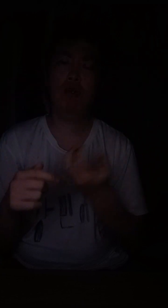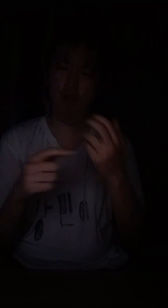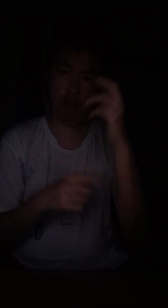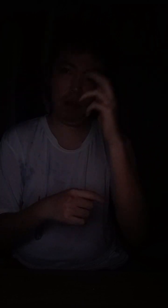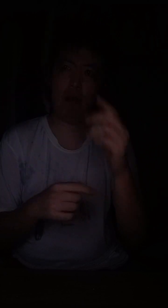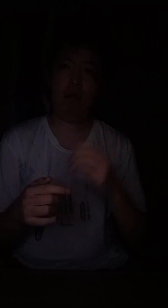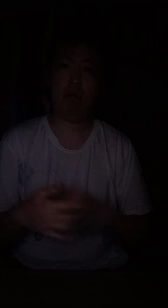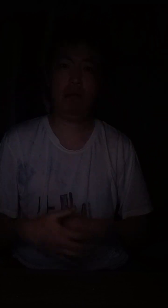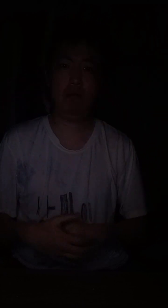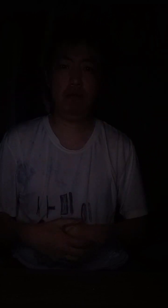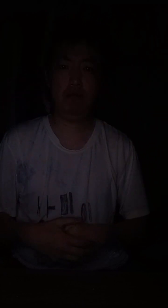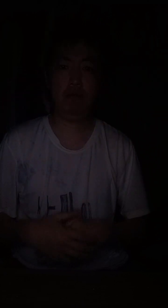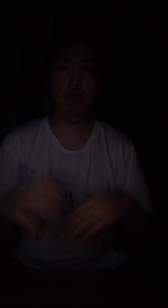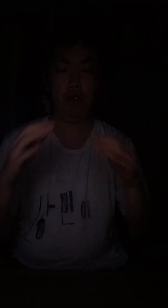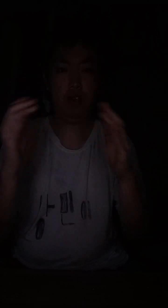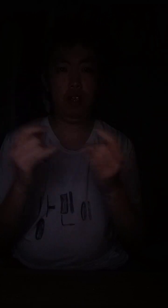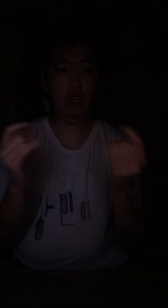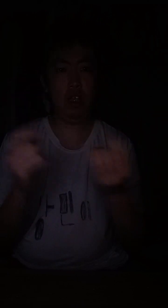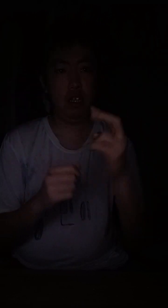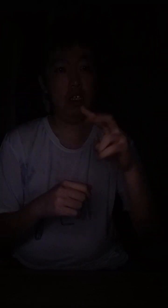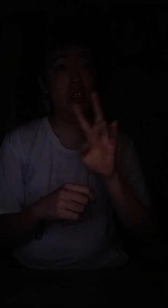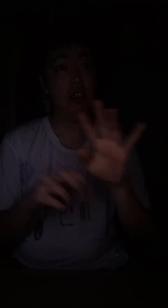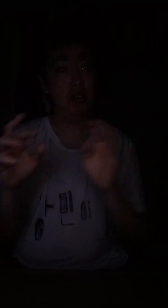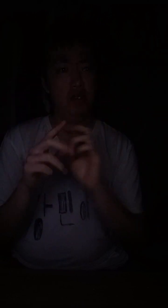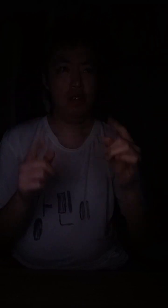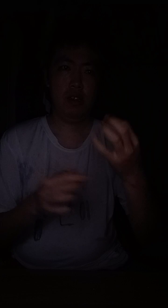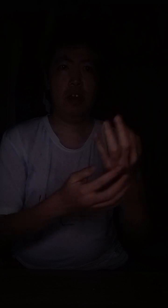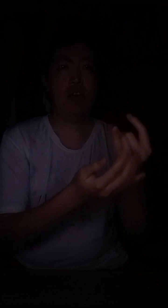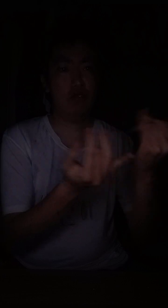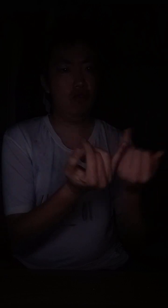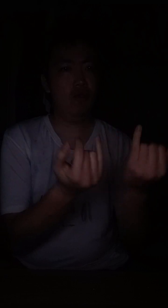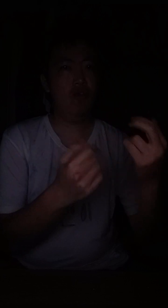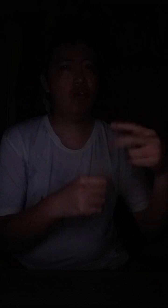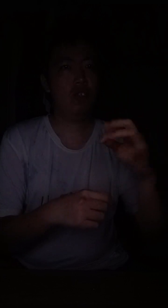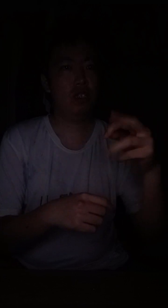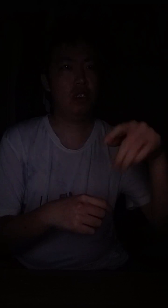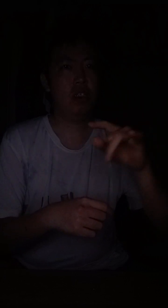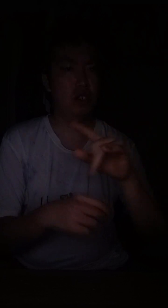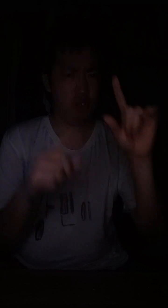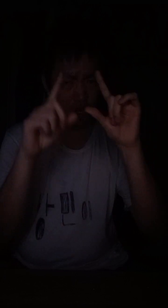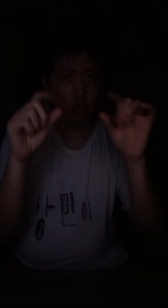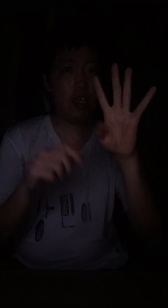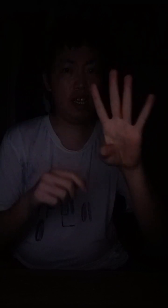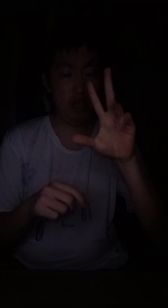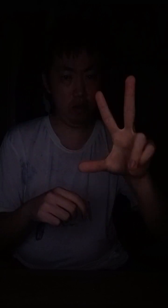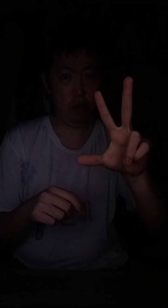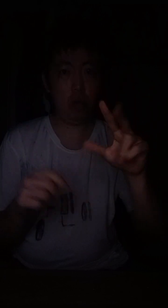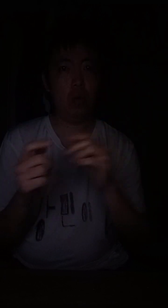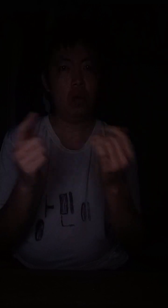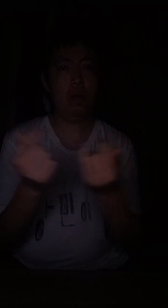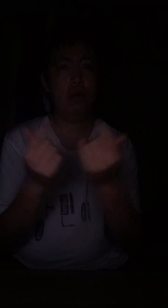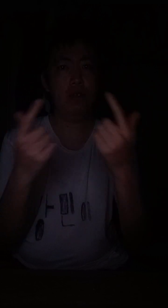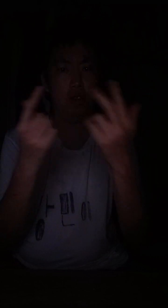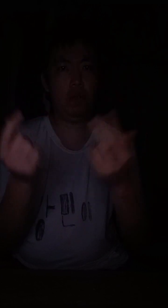비판했습니다. 전날에는 2018년 이후 입사한 45기 취재 및 촬영 기자 93명도 성명을 내고